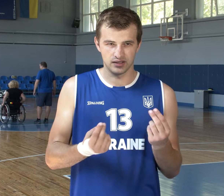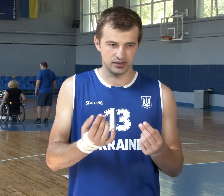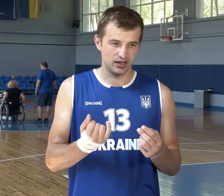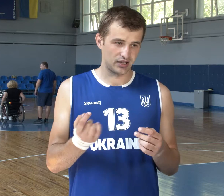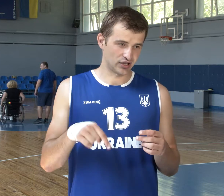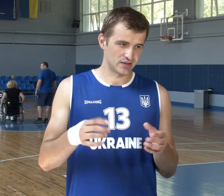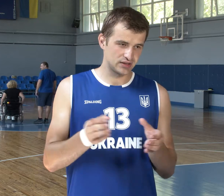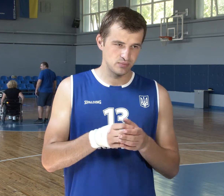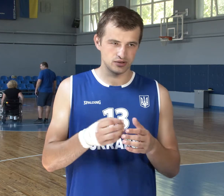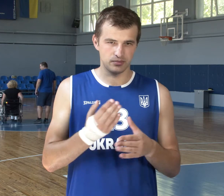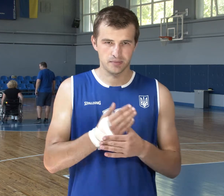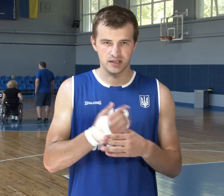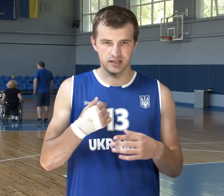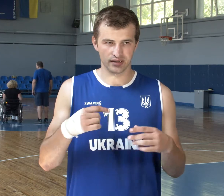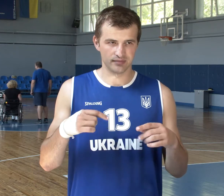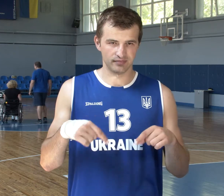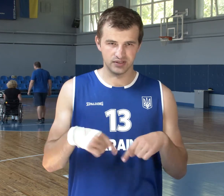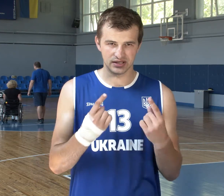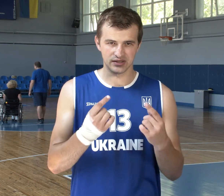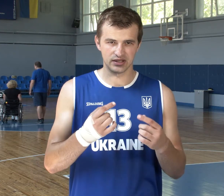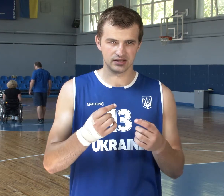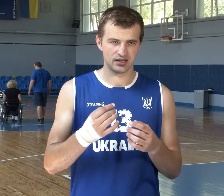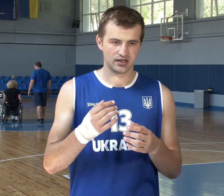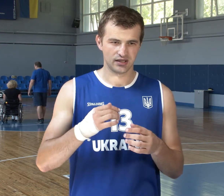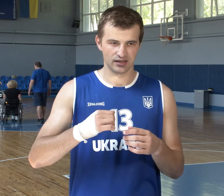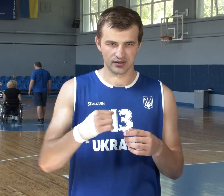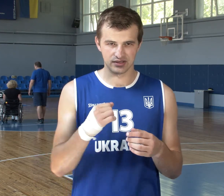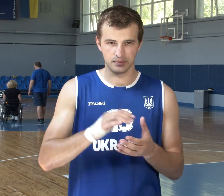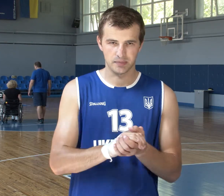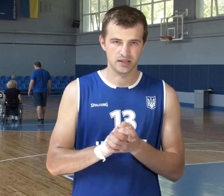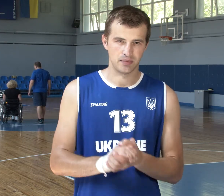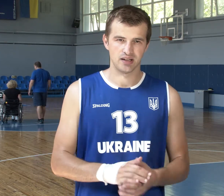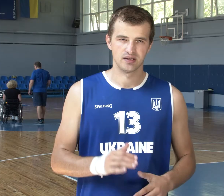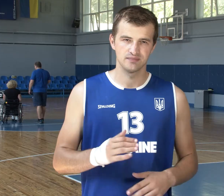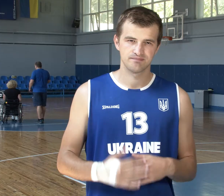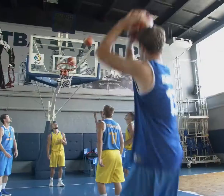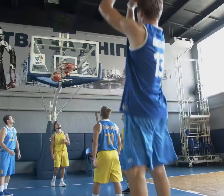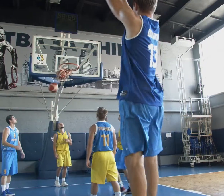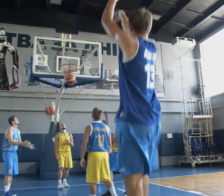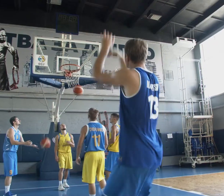відчували. Зараз на зборі нам допомагають поновити взаєморозуміння.